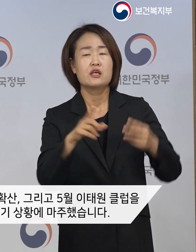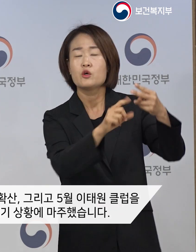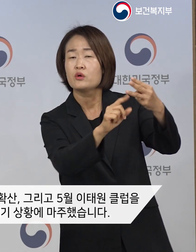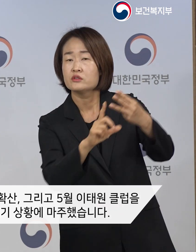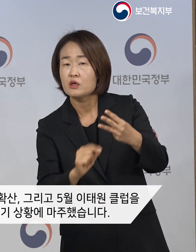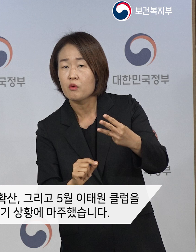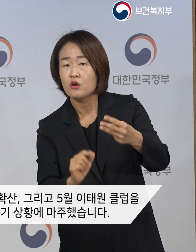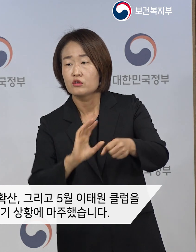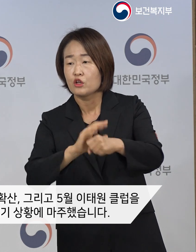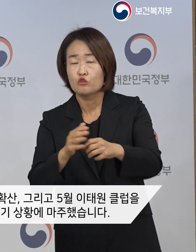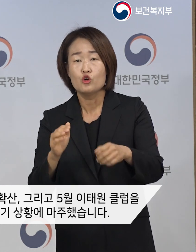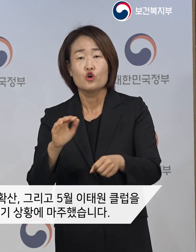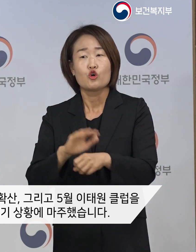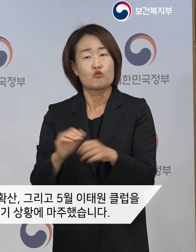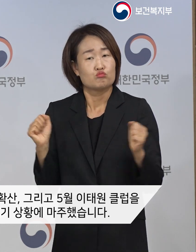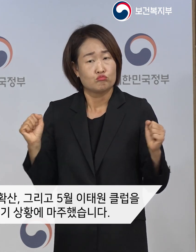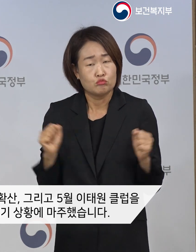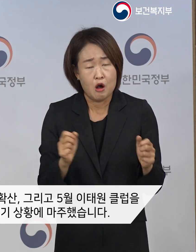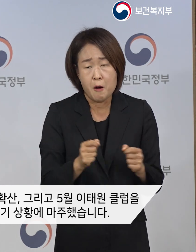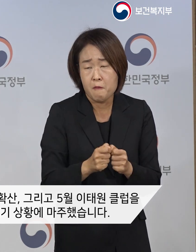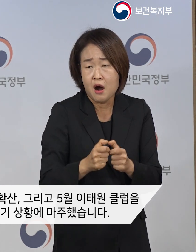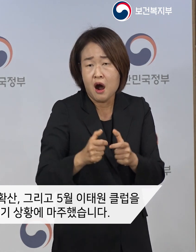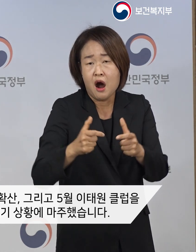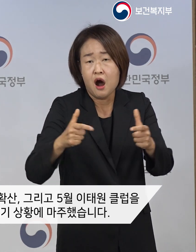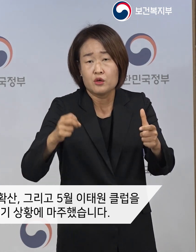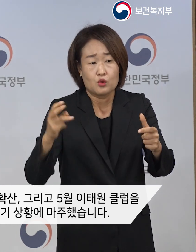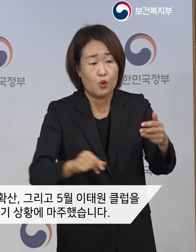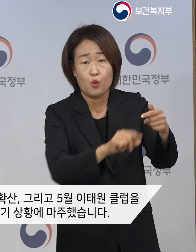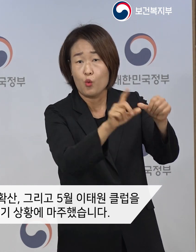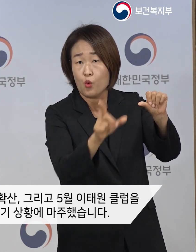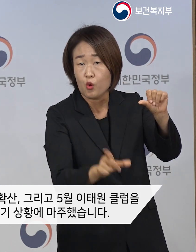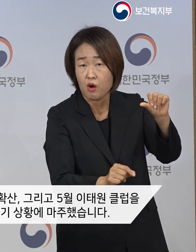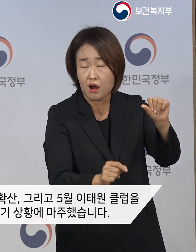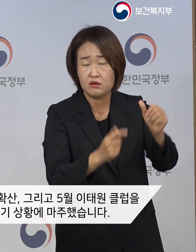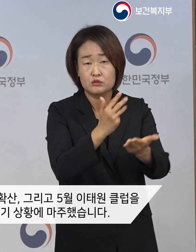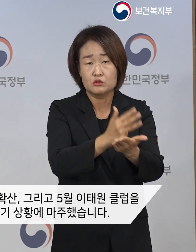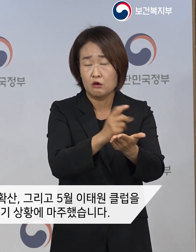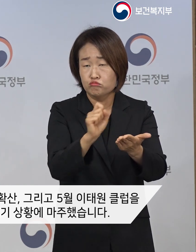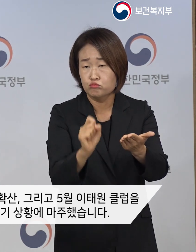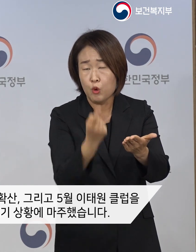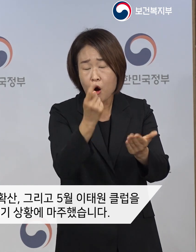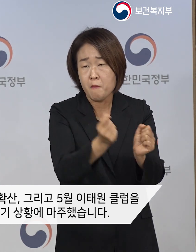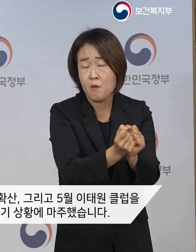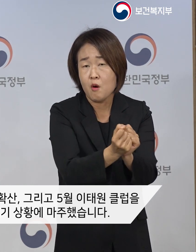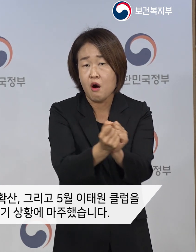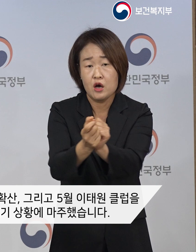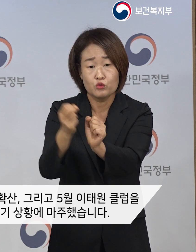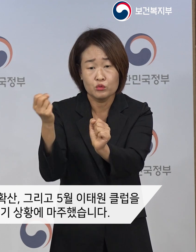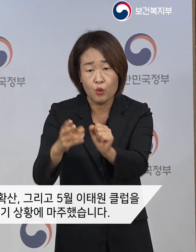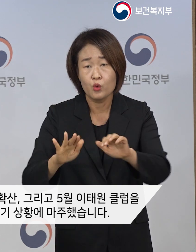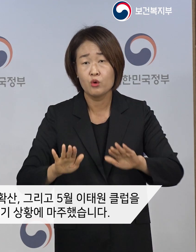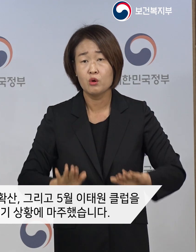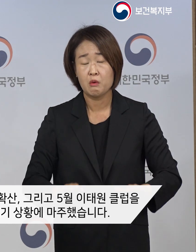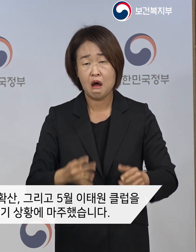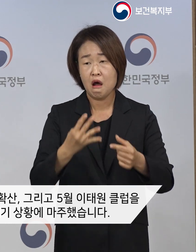그리고 5월 이태원 클럽을 중심으로 한 유행에 이어 다시금 심각한 위기 상황에